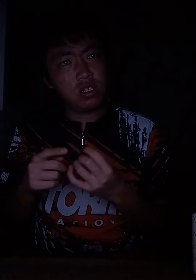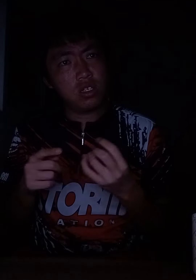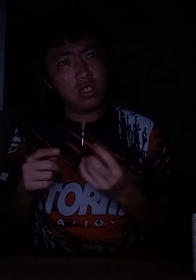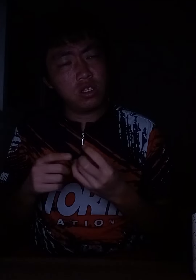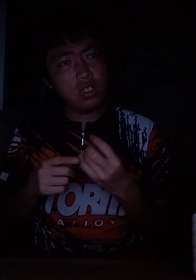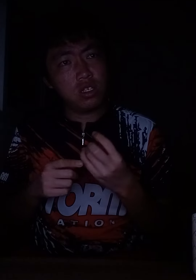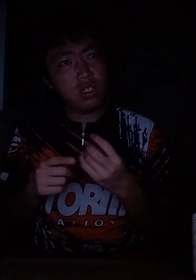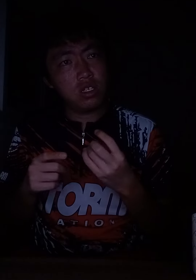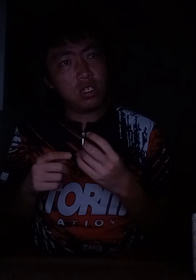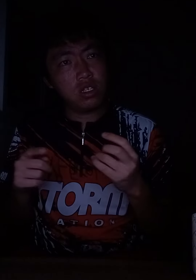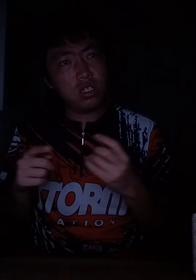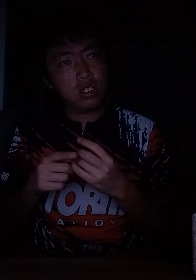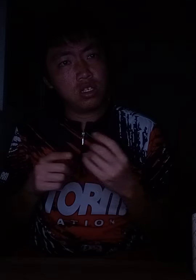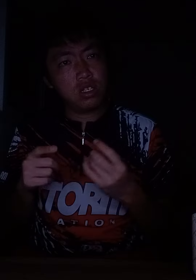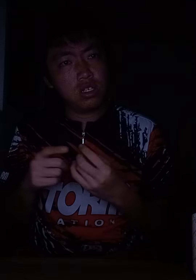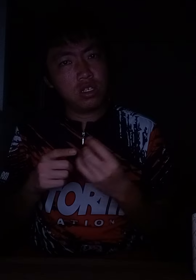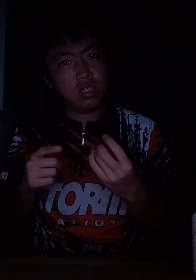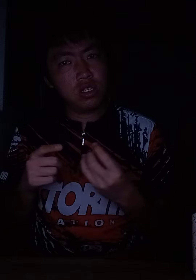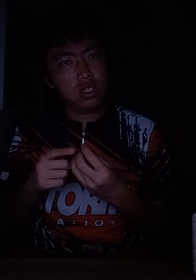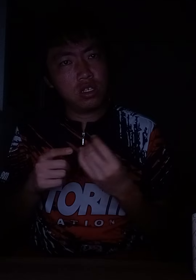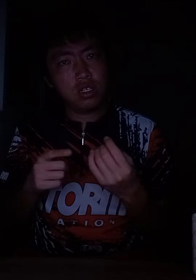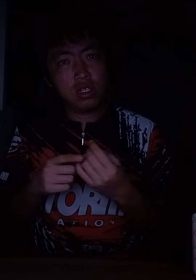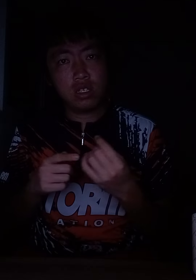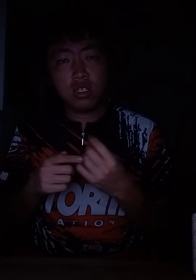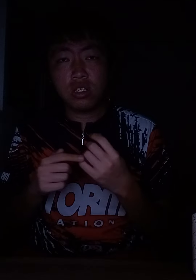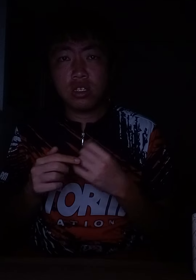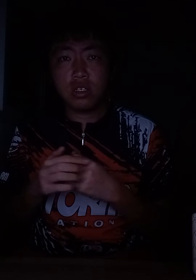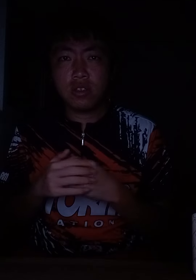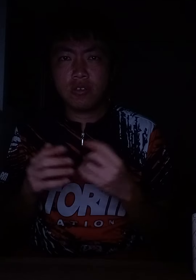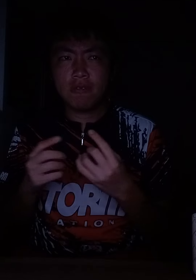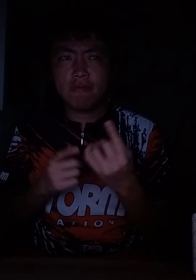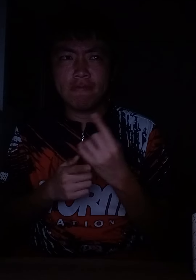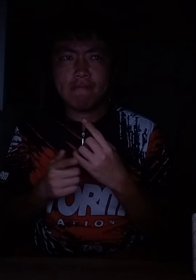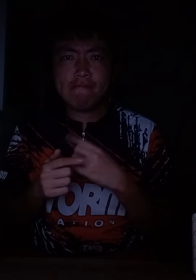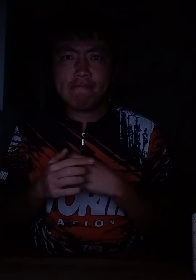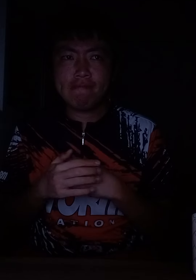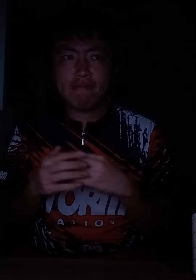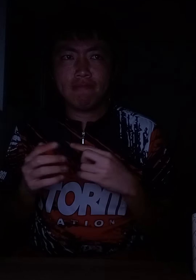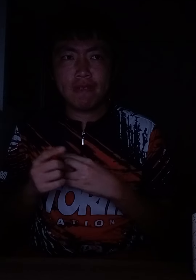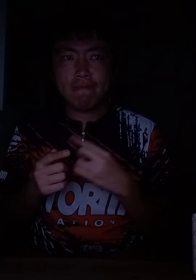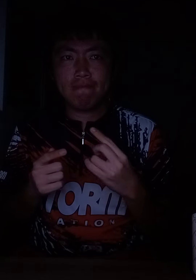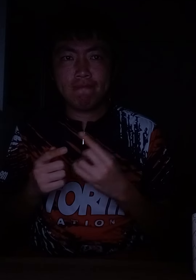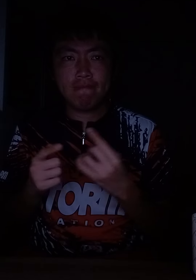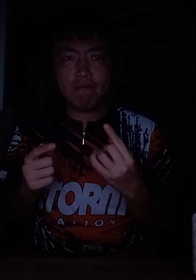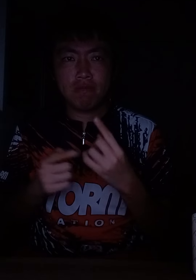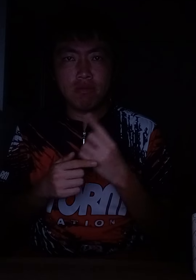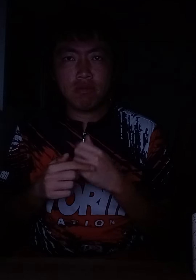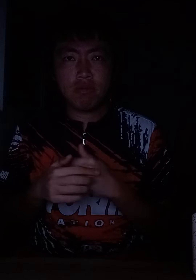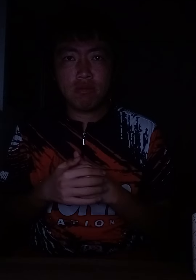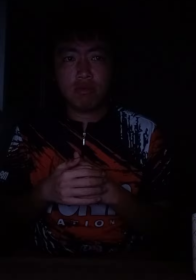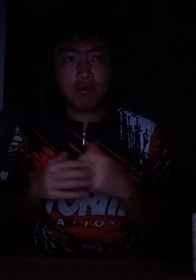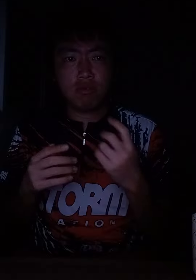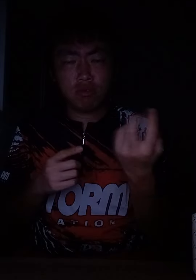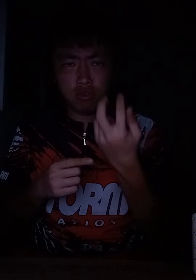남성하고 같이 이렇게 보호받는 그런 에스코트를 하고 화장실 가는 풍조가 생겼다고 하는데 사실 그런 어떤 불안한